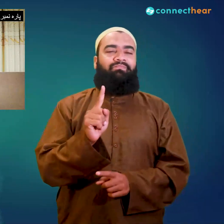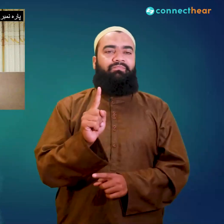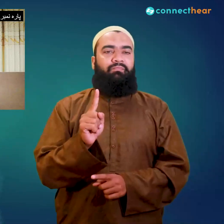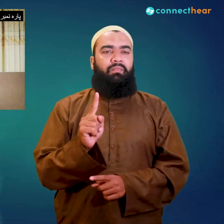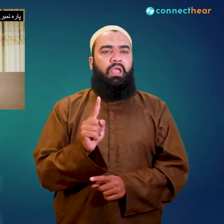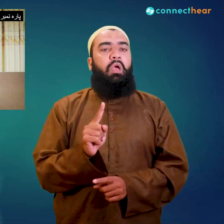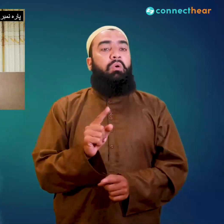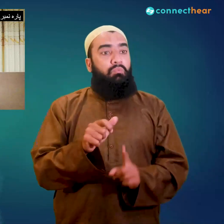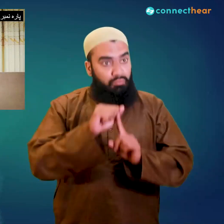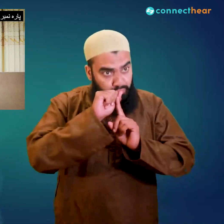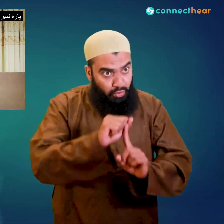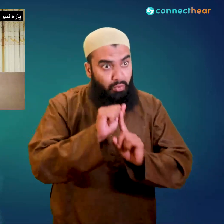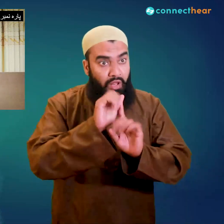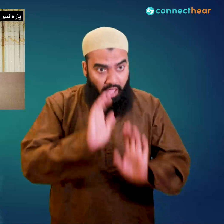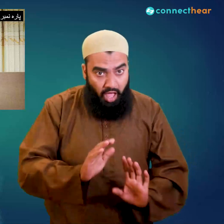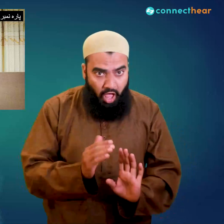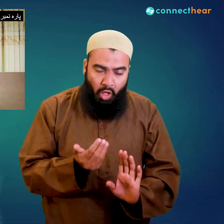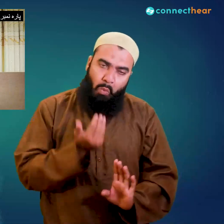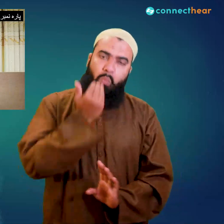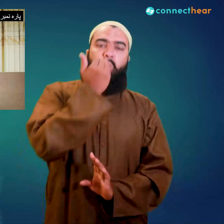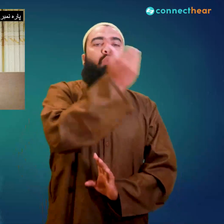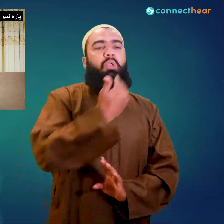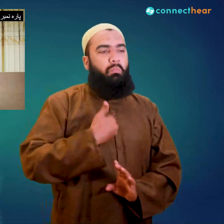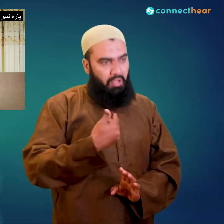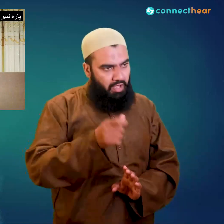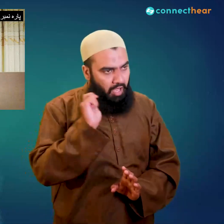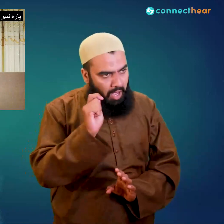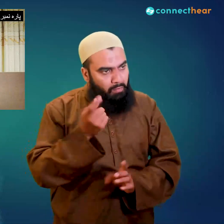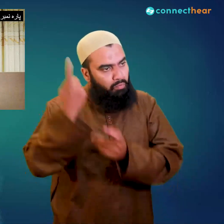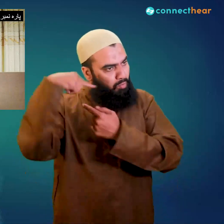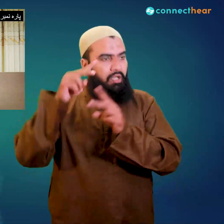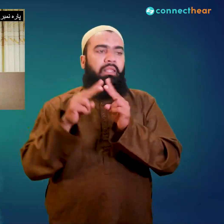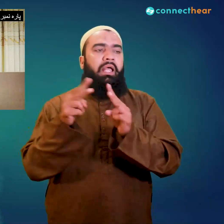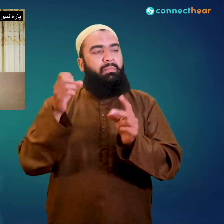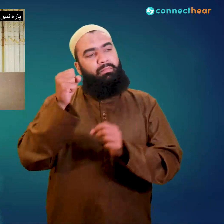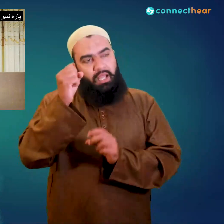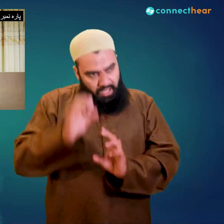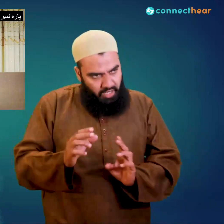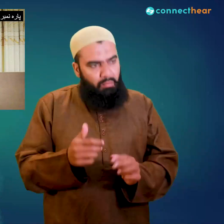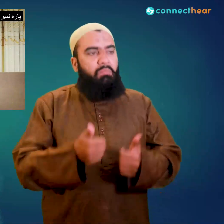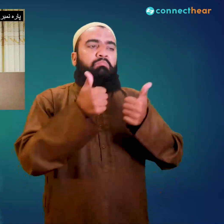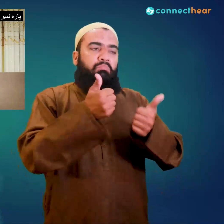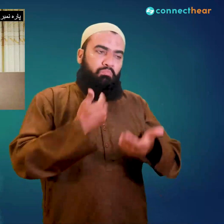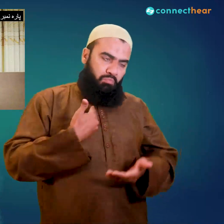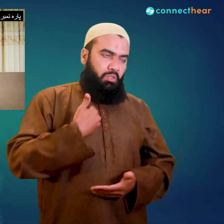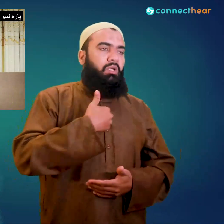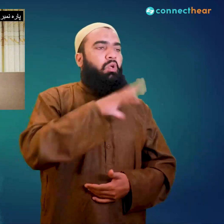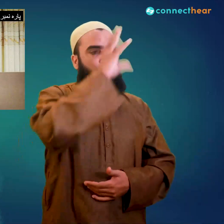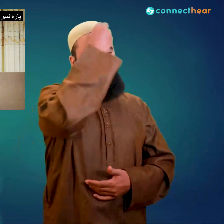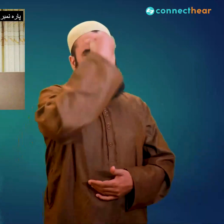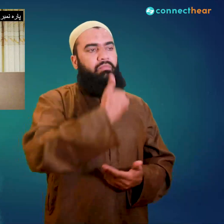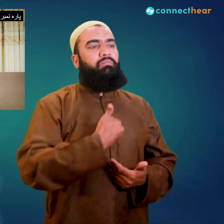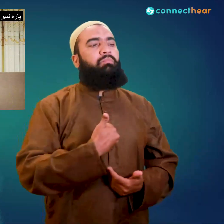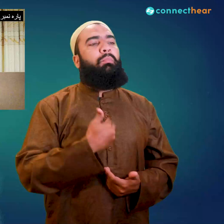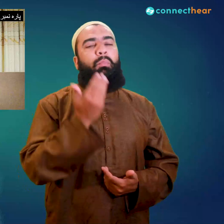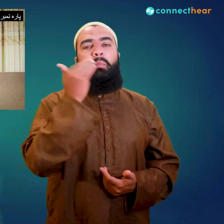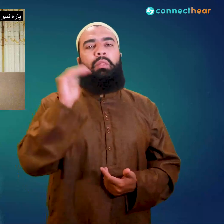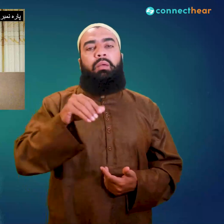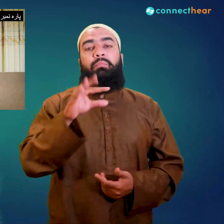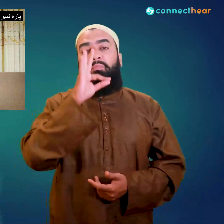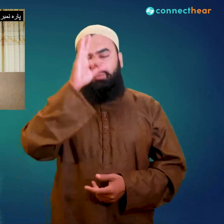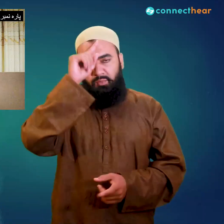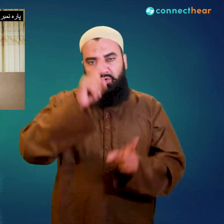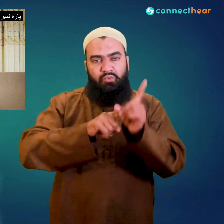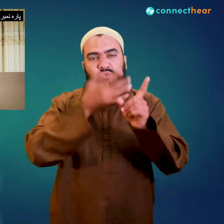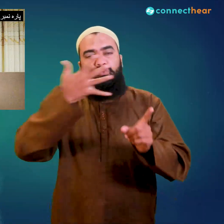ہو، اس صورت میں اپنے آپ کو پیش کیا جا سکتا ہے، جس طرح کہ حضرت یوسف علیہ السلام نے اس خزانے